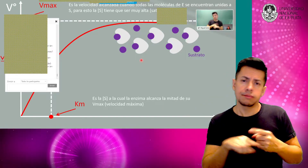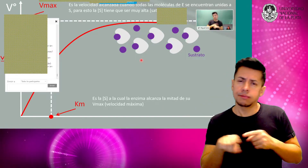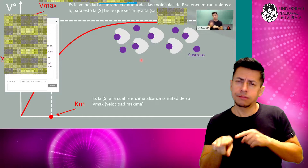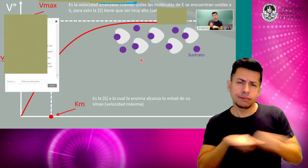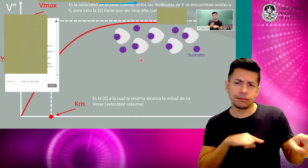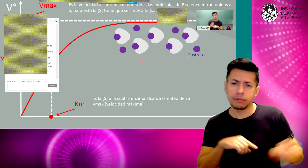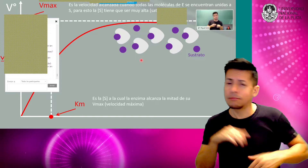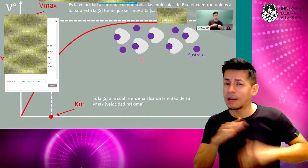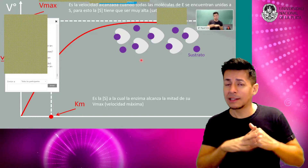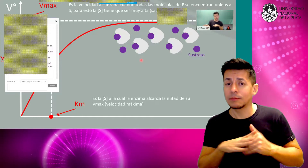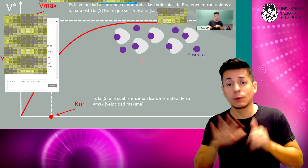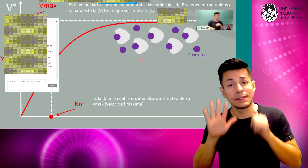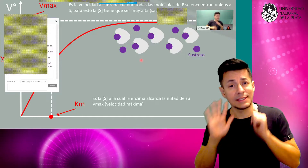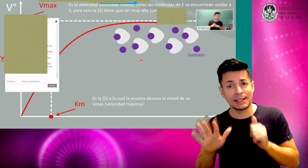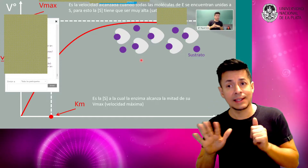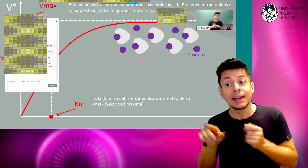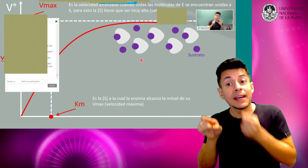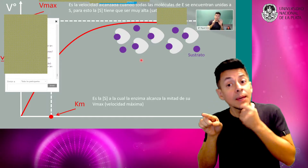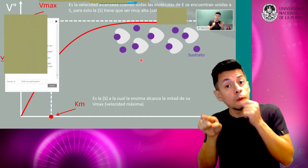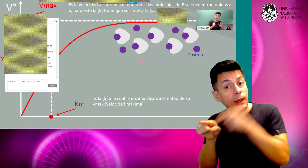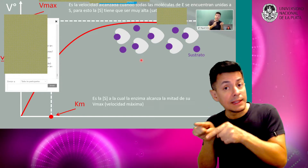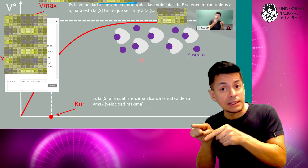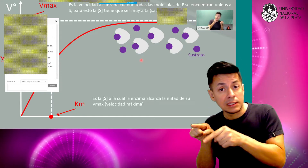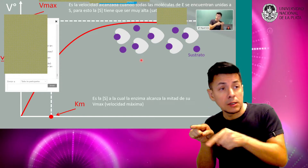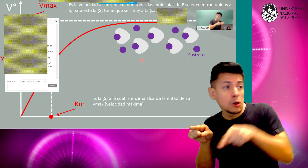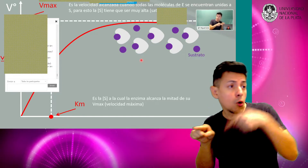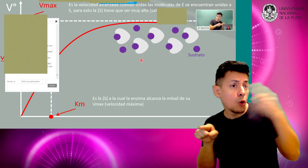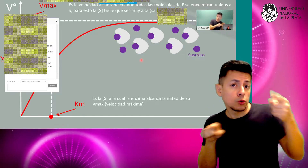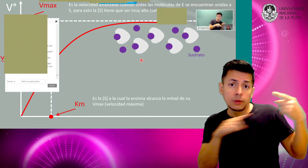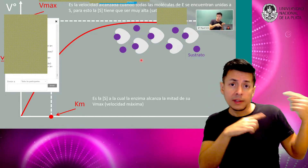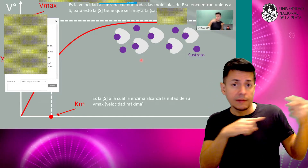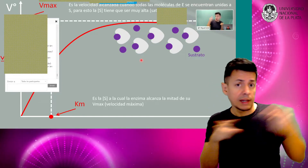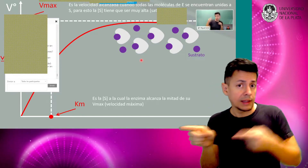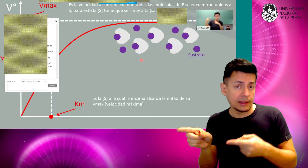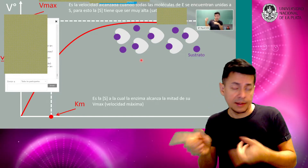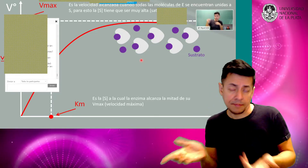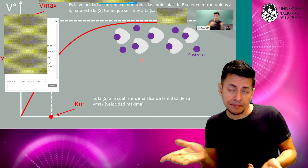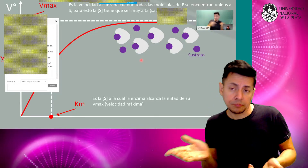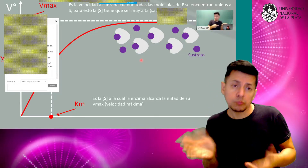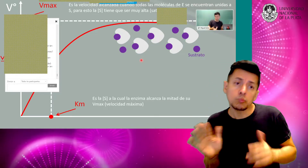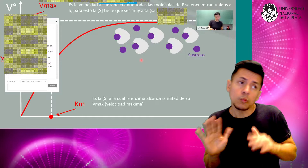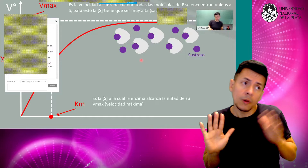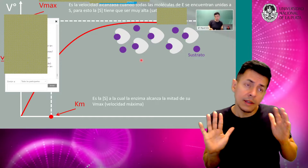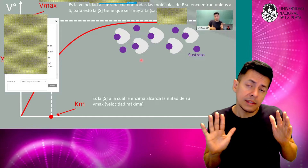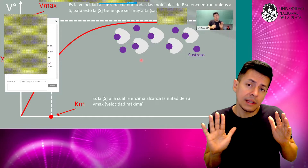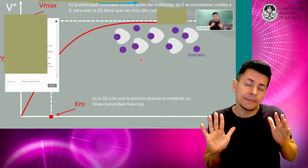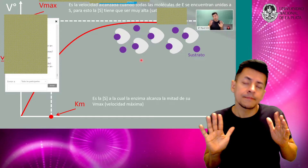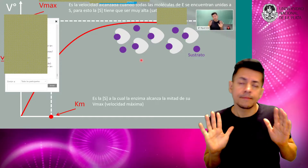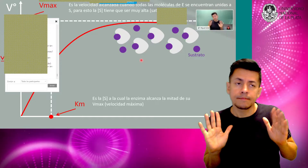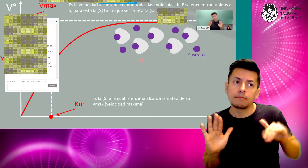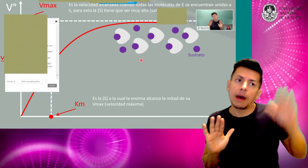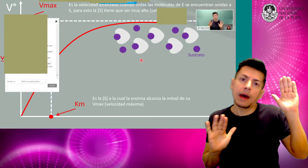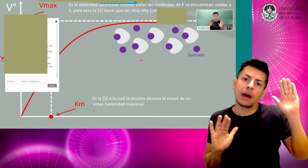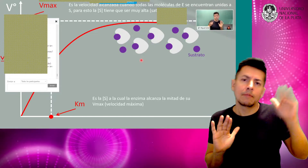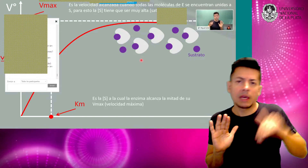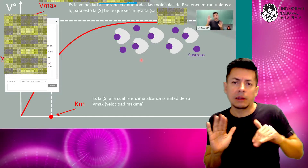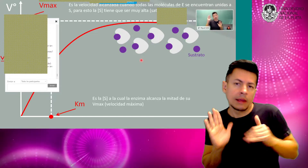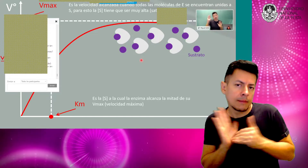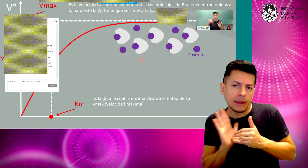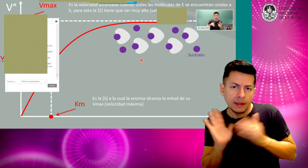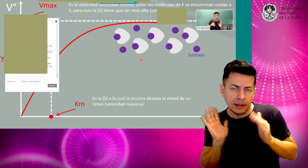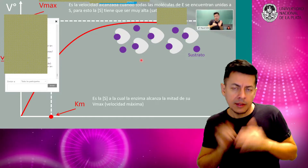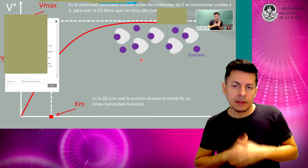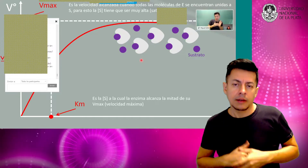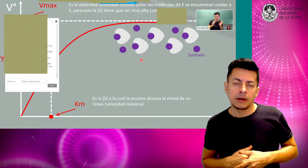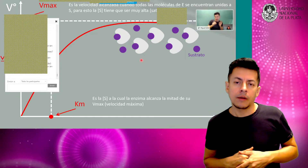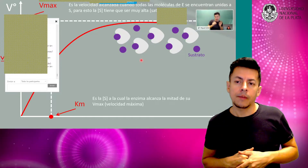6 moléculas de producto por minuto. Pero puede haber, cada enzima tiene una velocidad máxima, ¿sí?